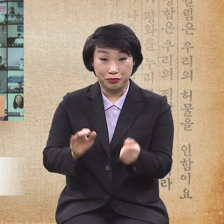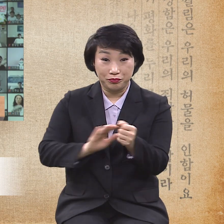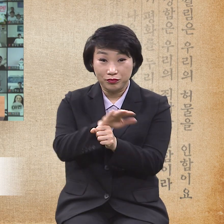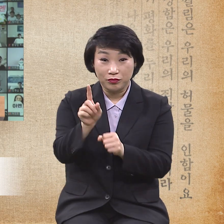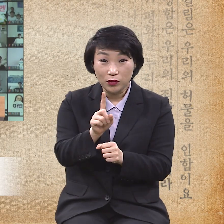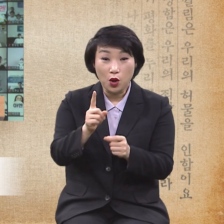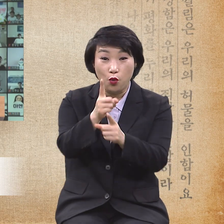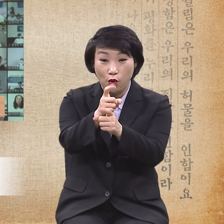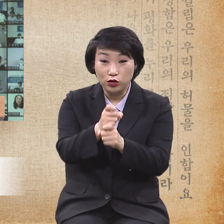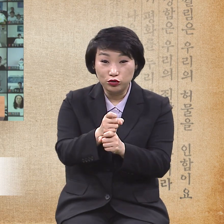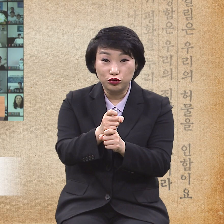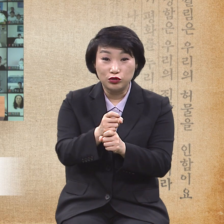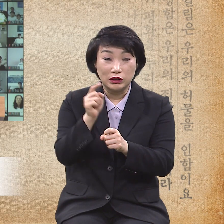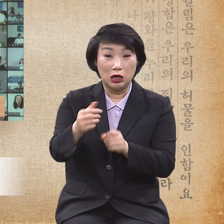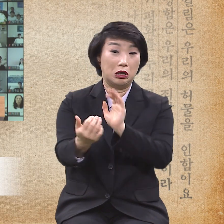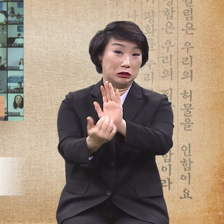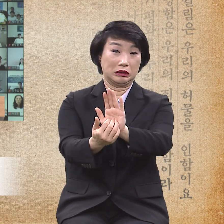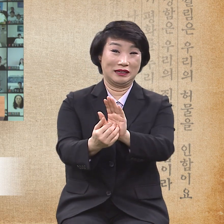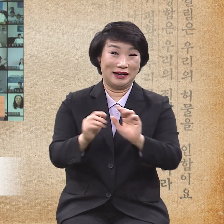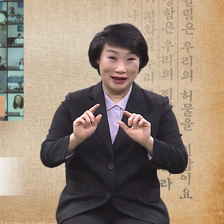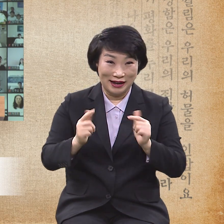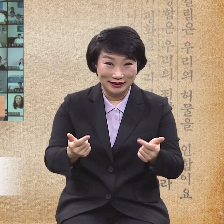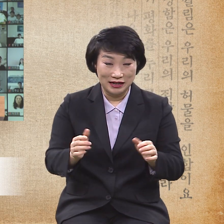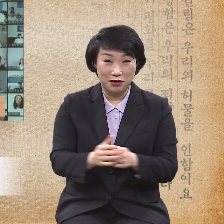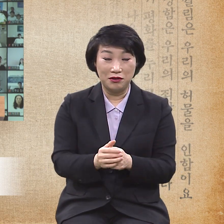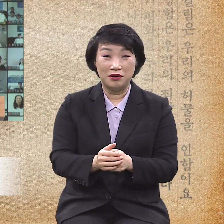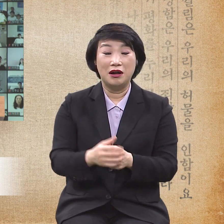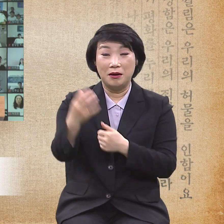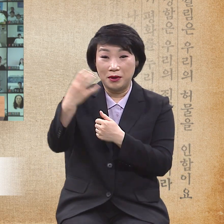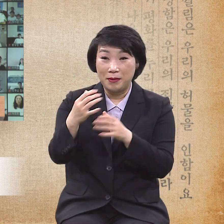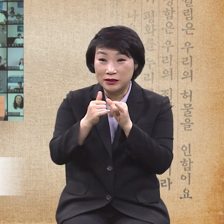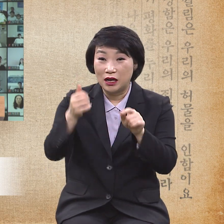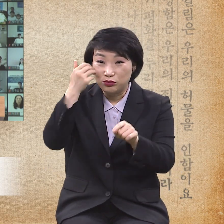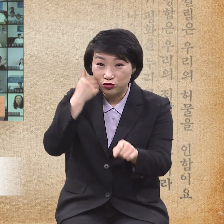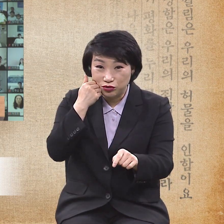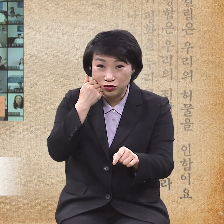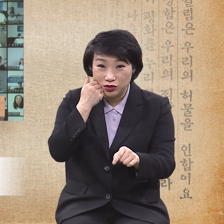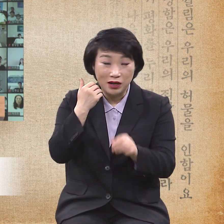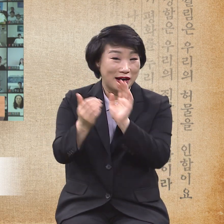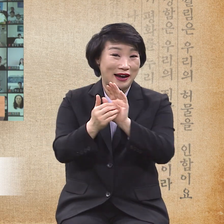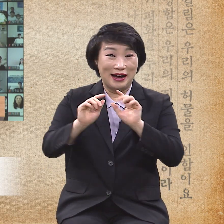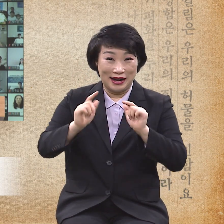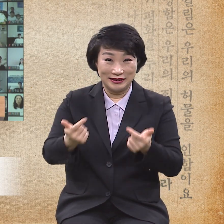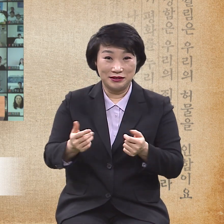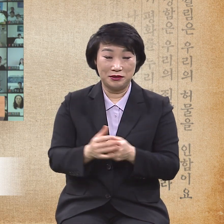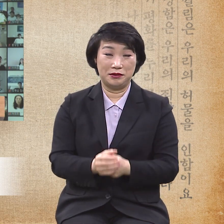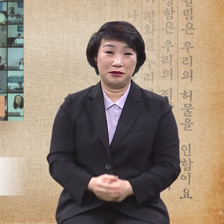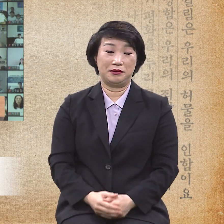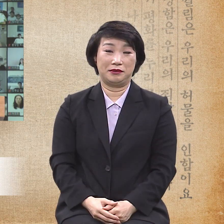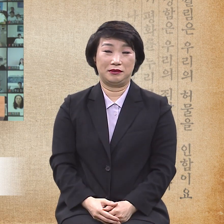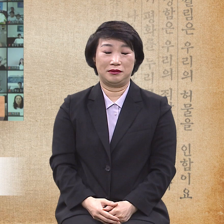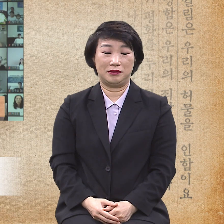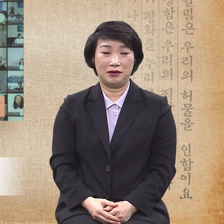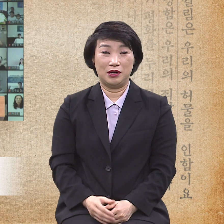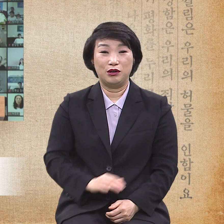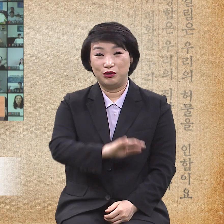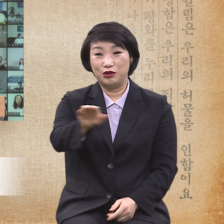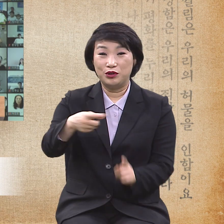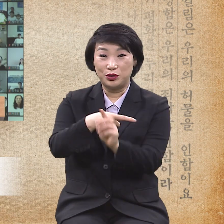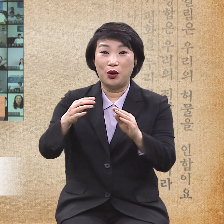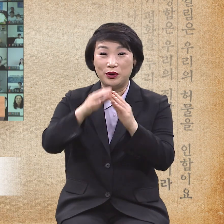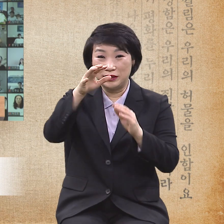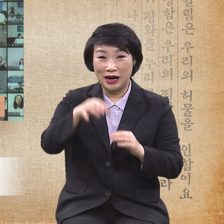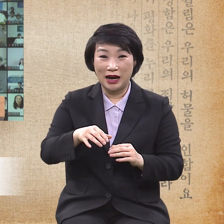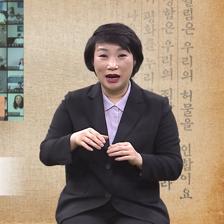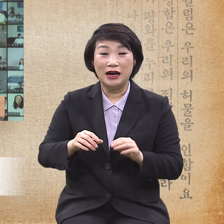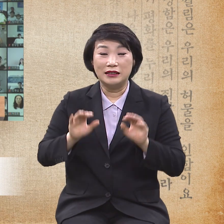사랑은 원수에게도 제한받지 않고 핍박하는 자들에게도 제한받지 않는다 이 말이요. 우리 교회가